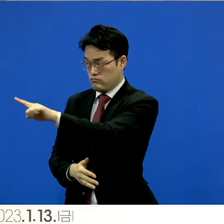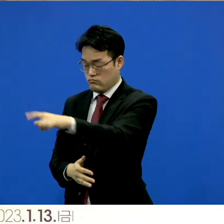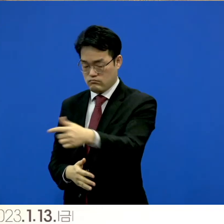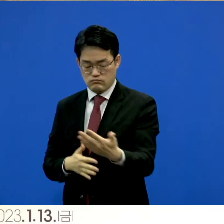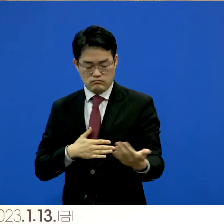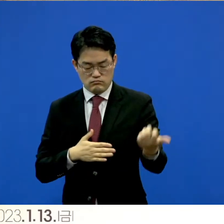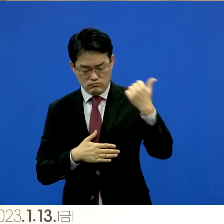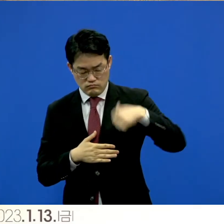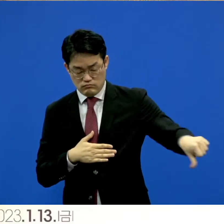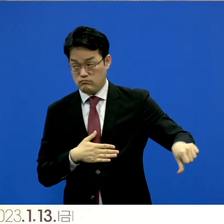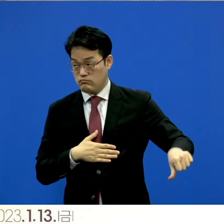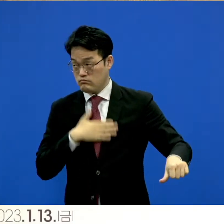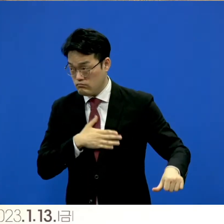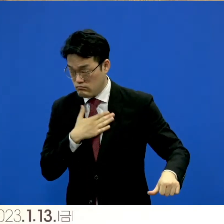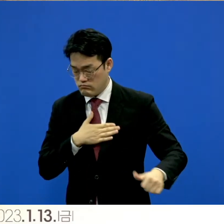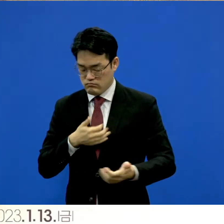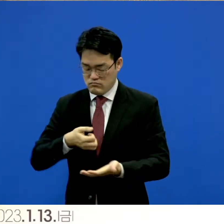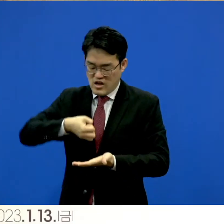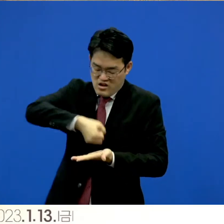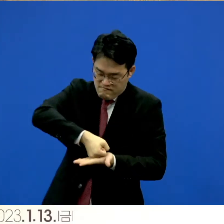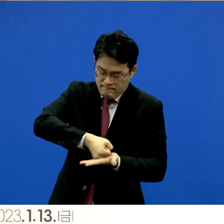아들을 받아들여 줍니다.